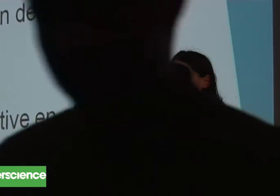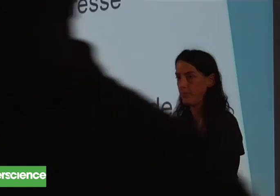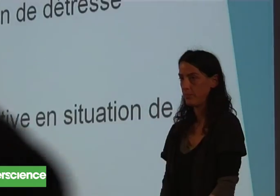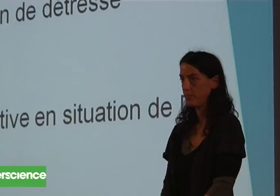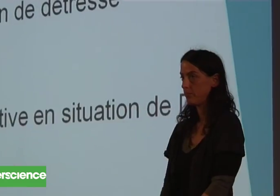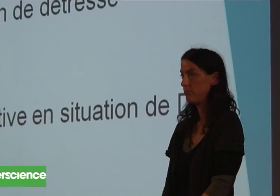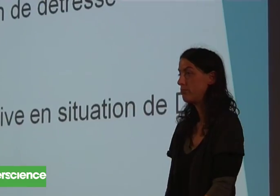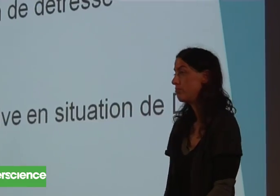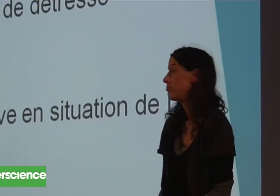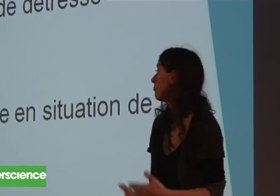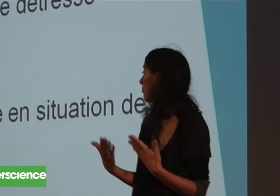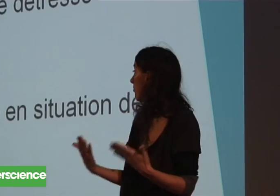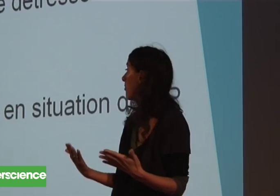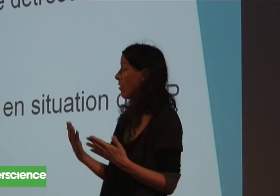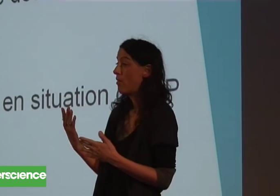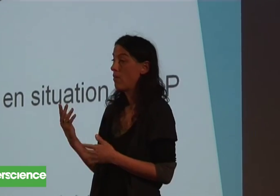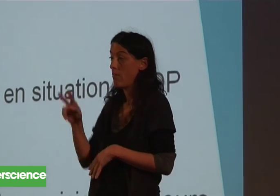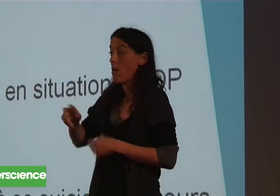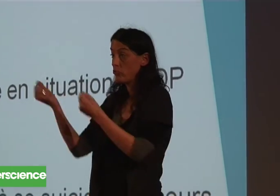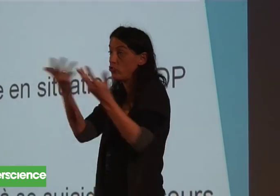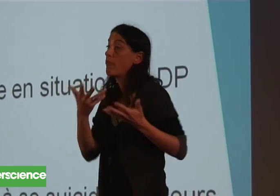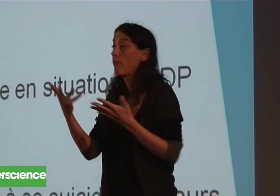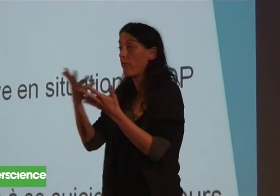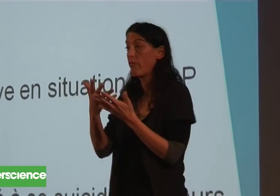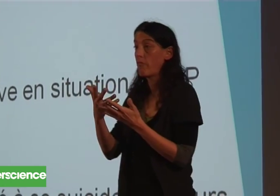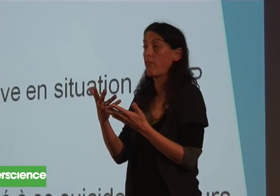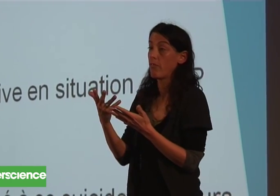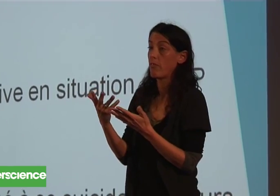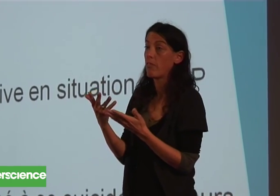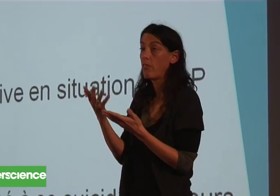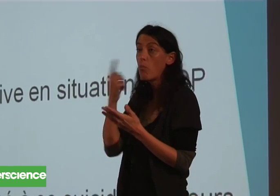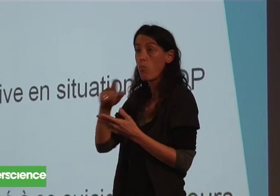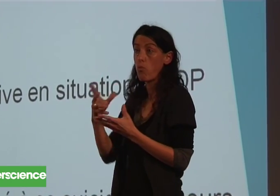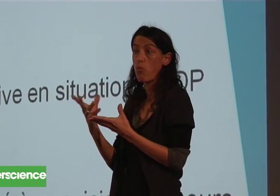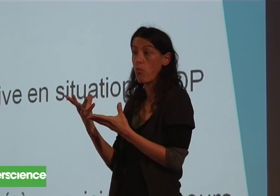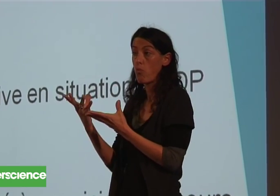Donc là, on est sur ces chiffres concernent l'ensemble de la population du baromètre.